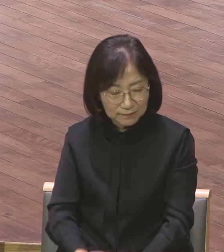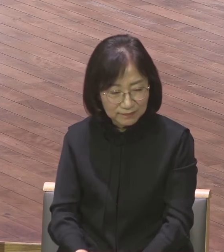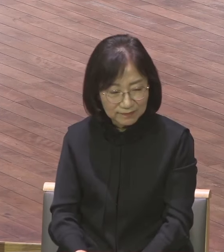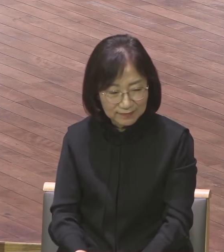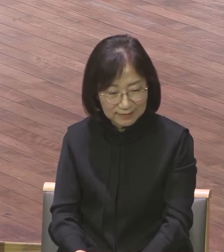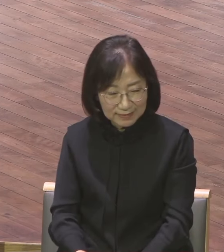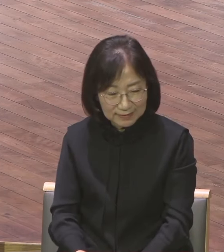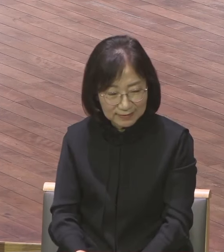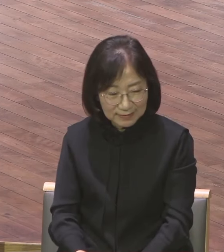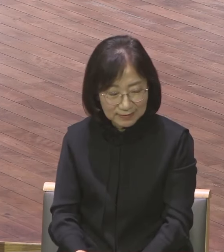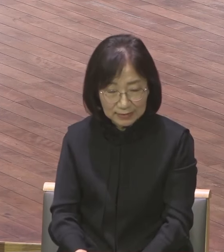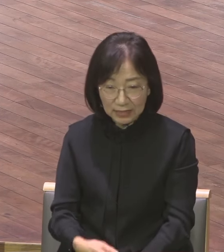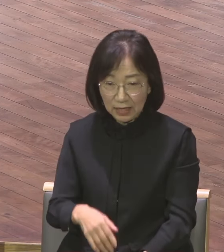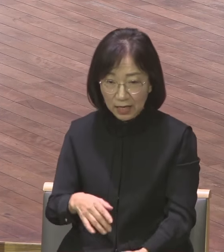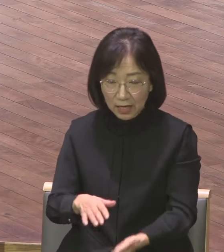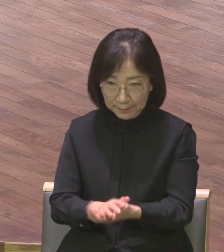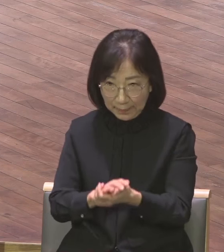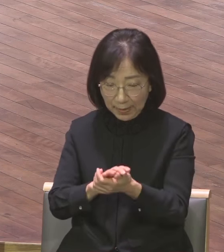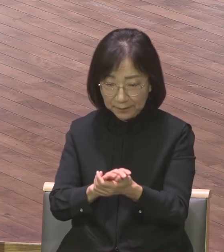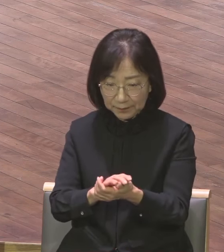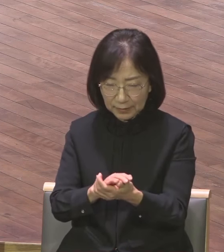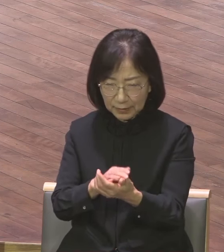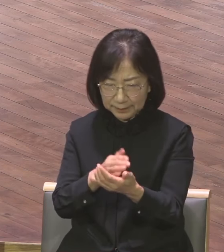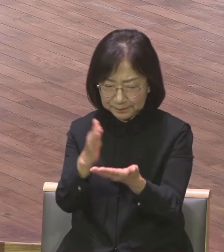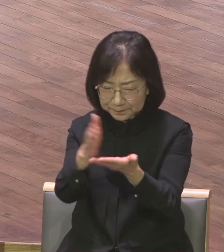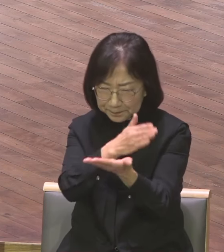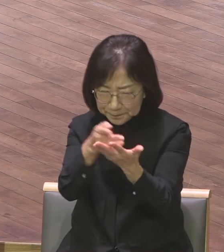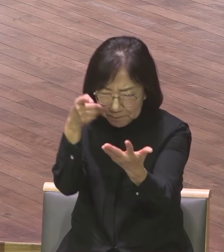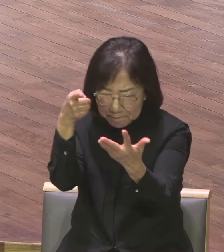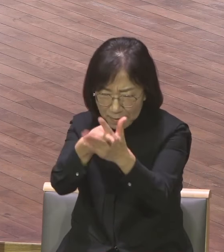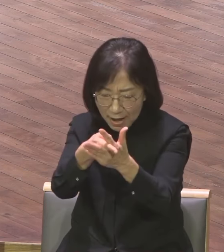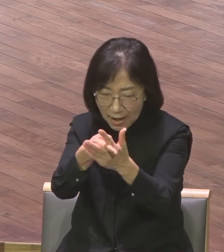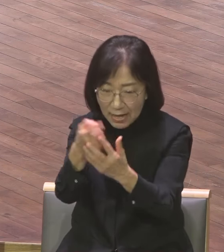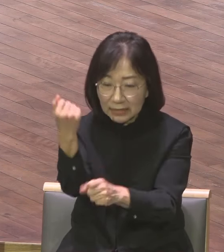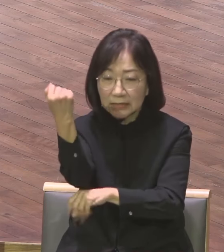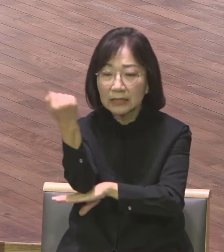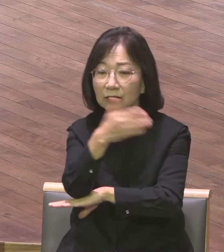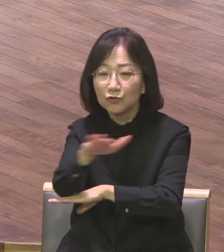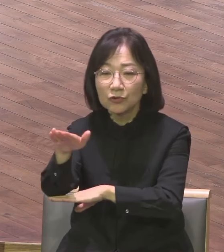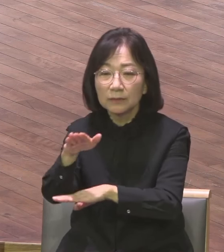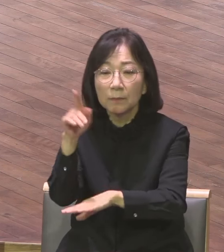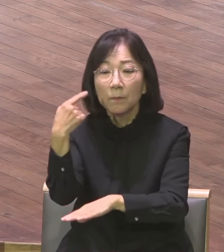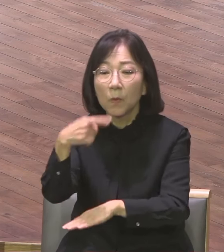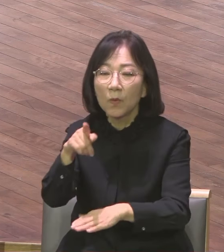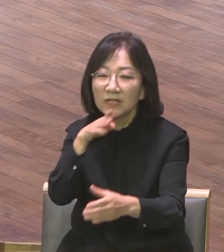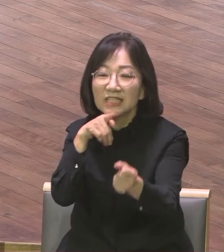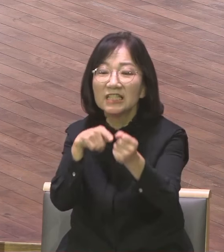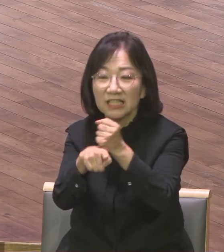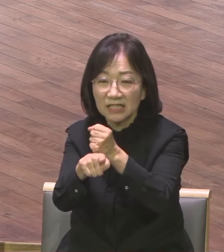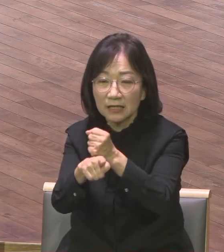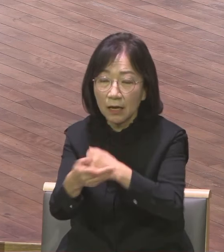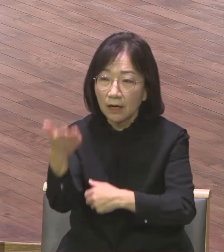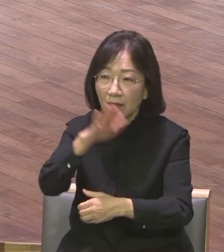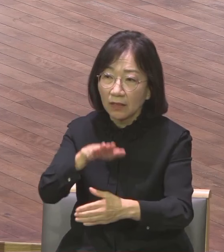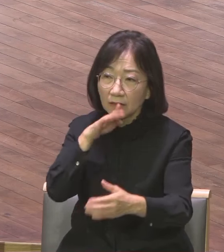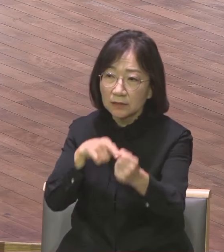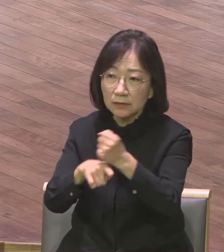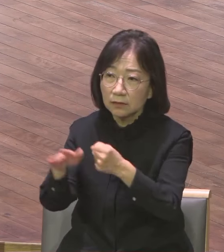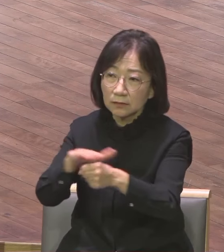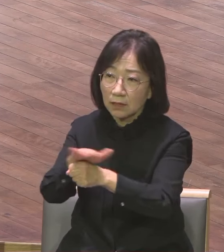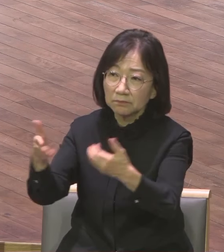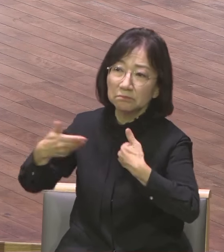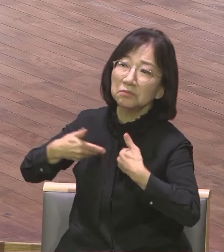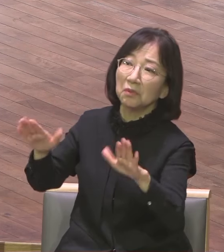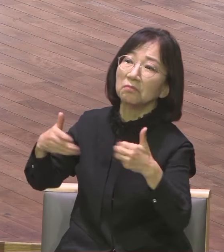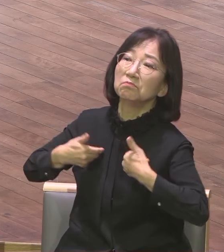자, 진리가 기준인데 진리의 사랑을 받지 않는다 이거죠. 진리의 사랑을 거절한 거지요.